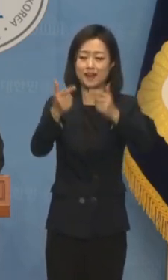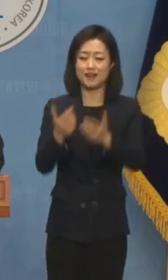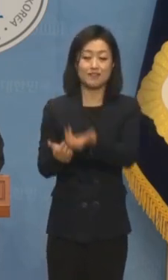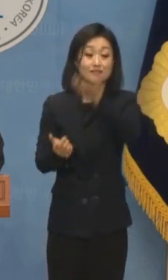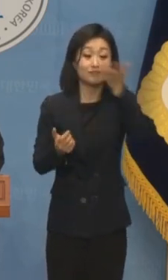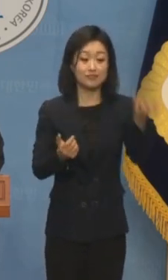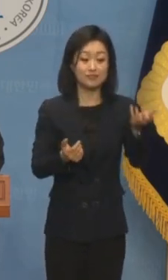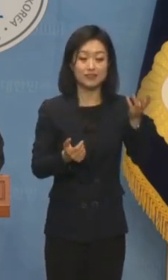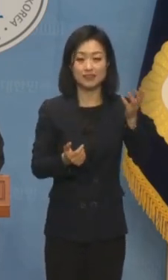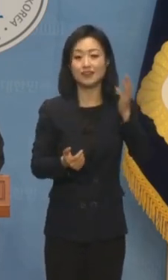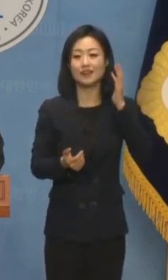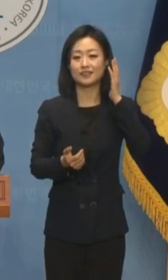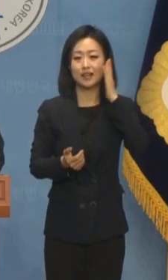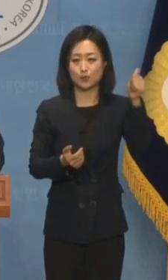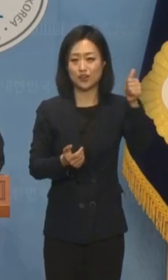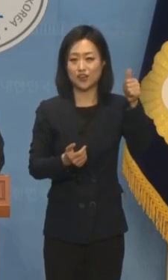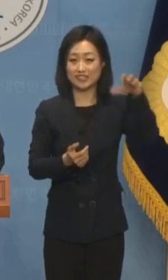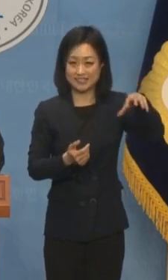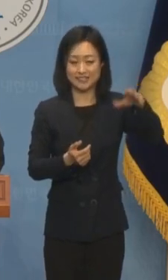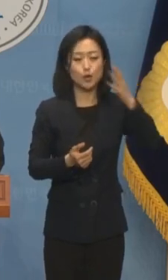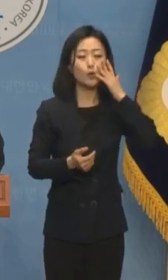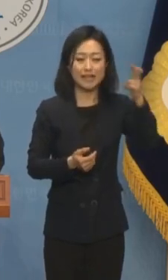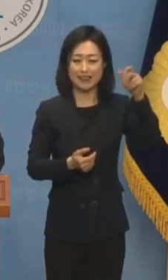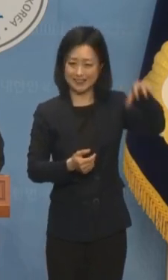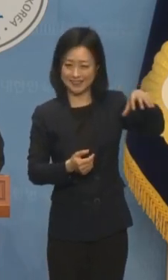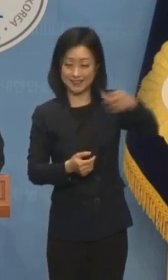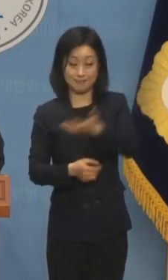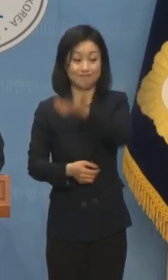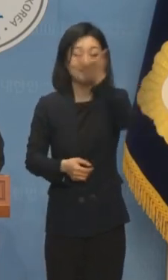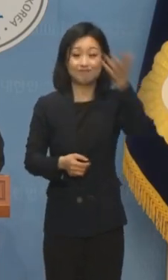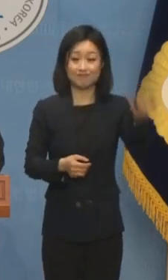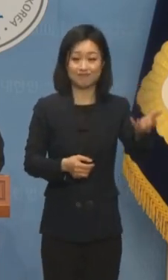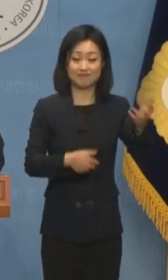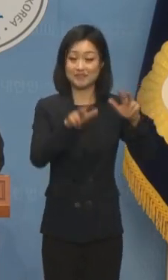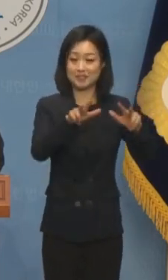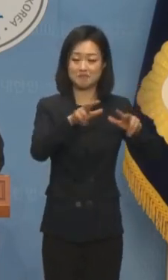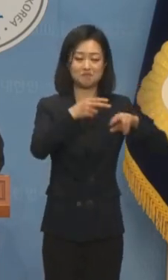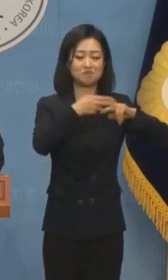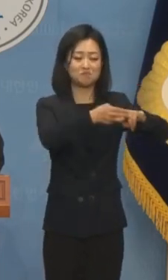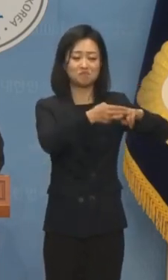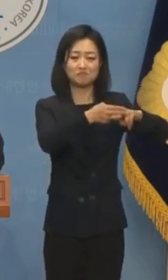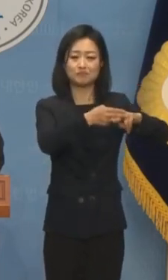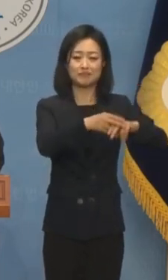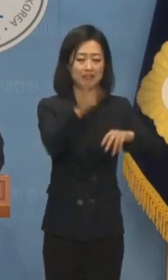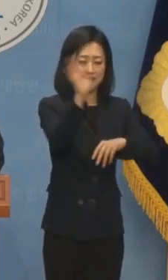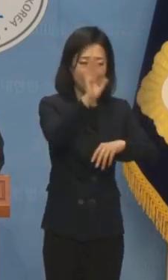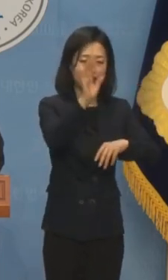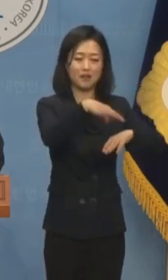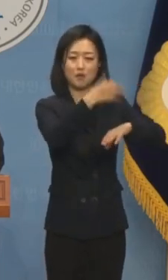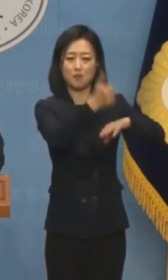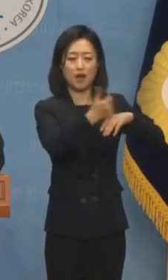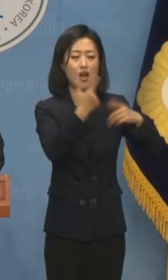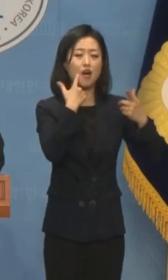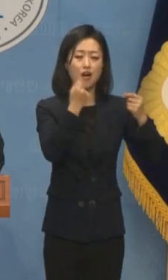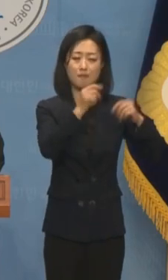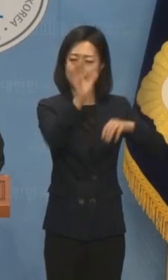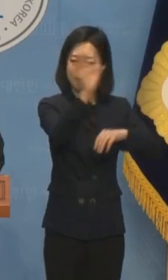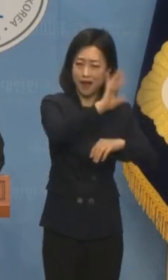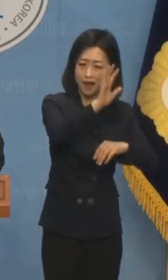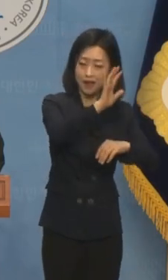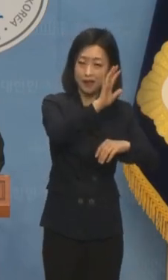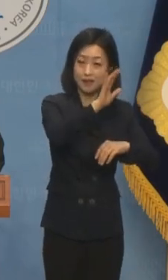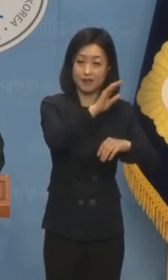가더니 이제 자신은 제왕적 대통령이 되지 않겠다면서 김건희 여사의